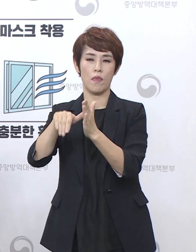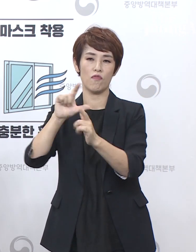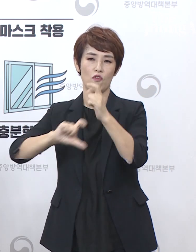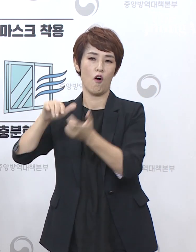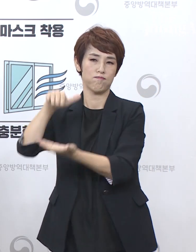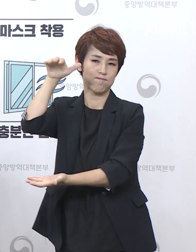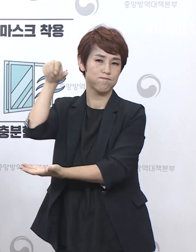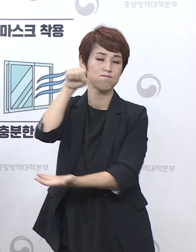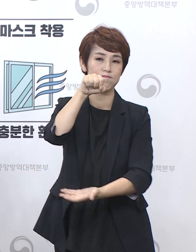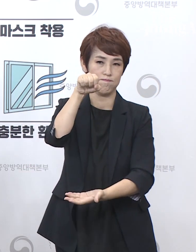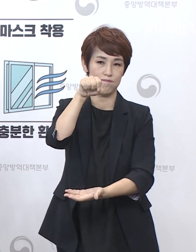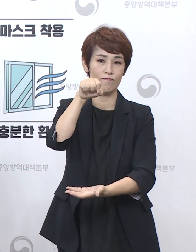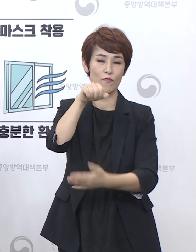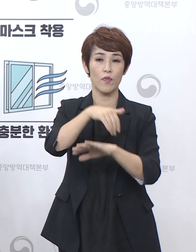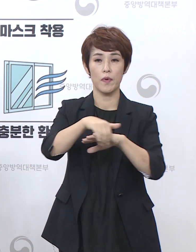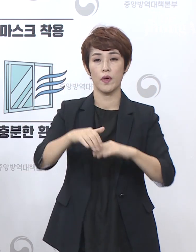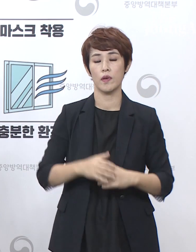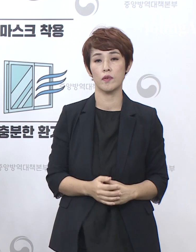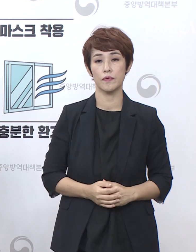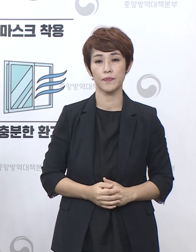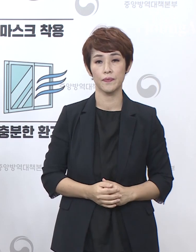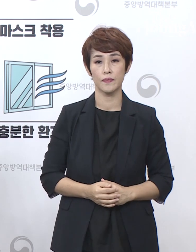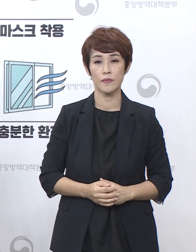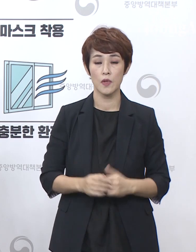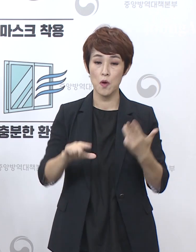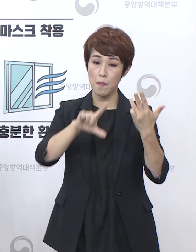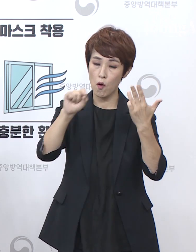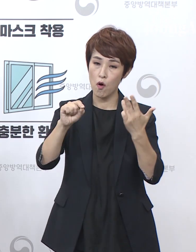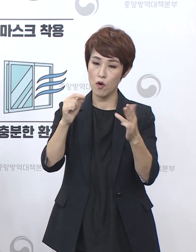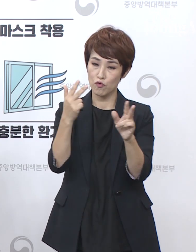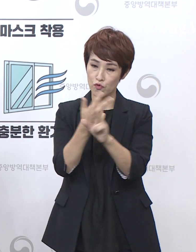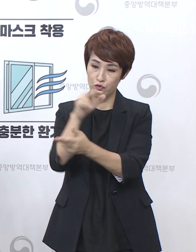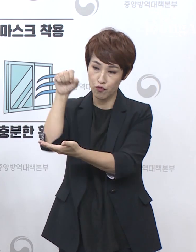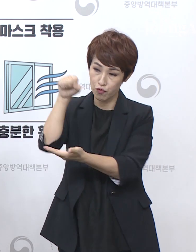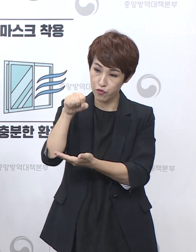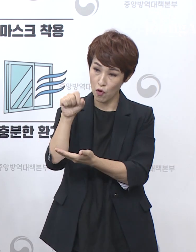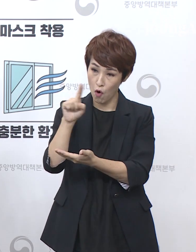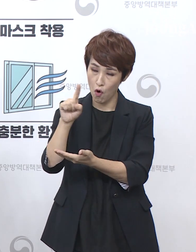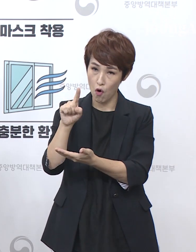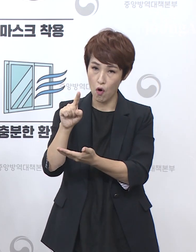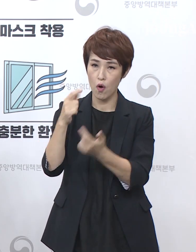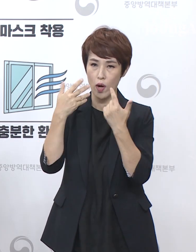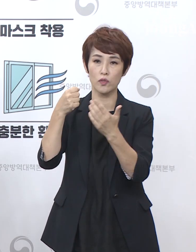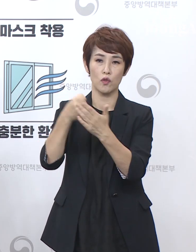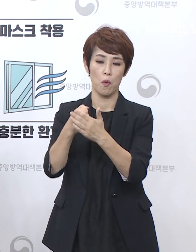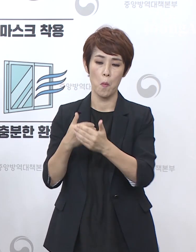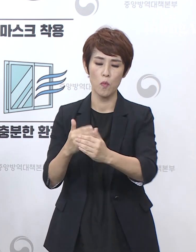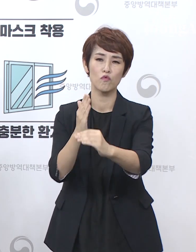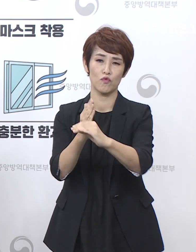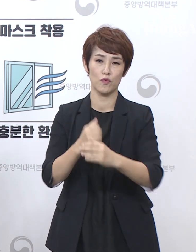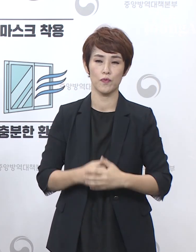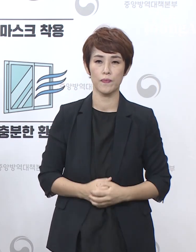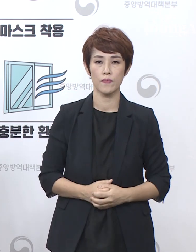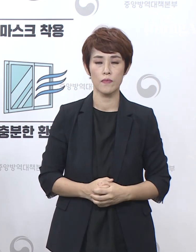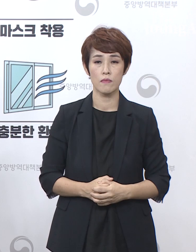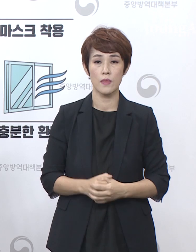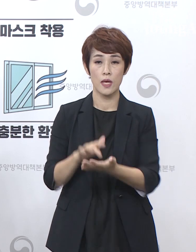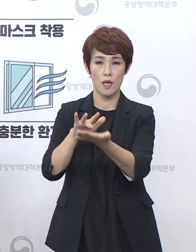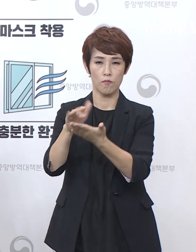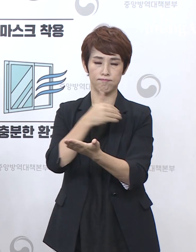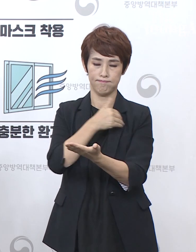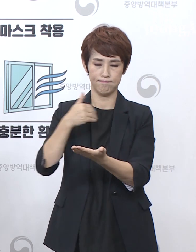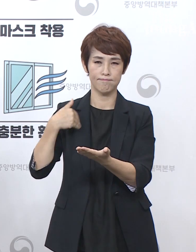있고 8월에 주별 공급 일정을 지금 확정짓는 그런 상황이기 때문에 백신은 모두 총량은